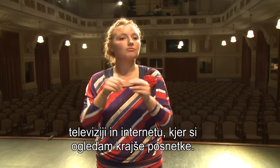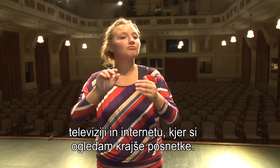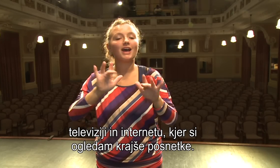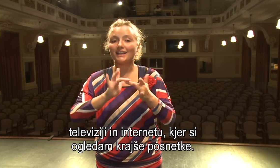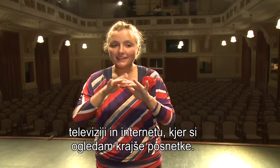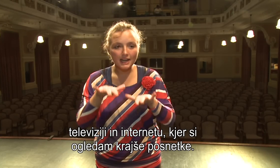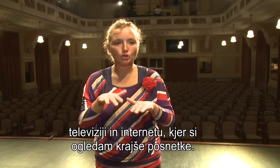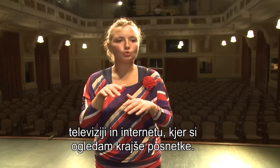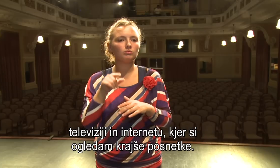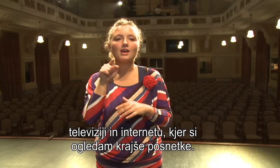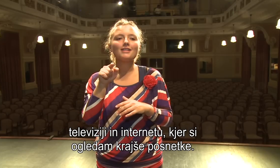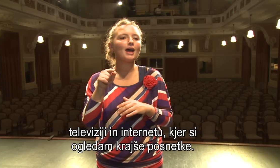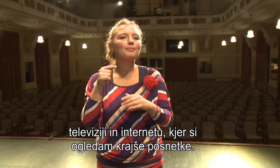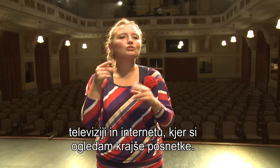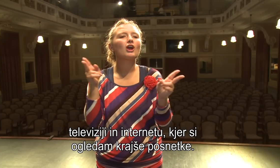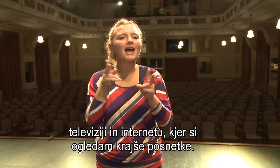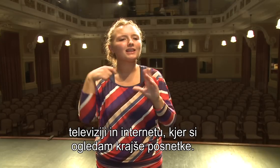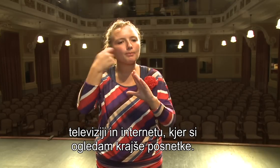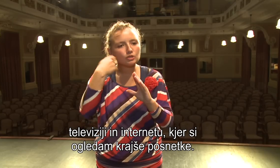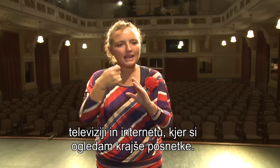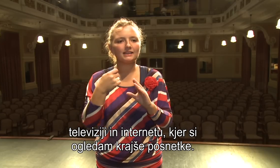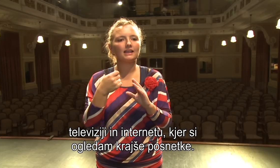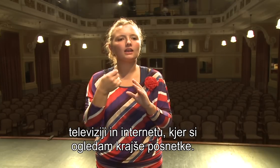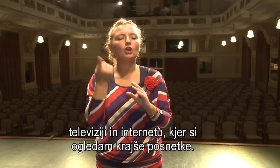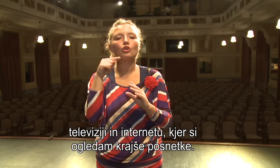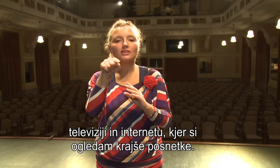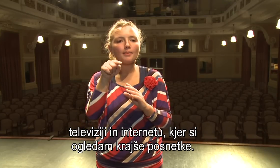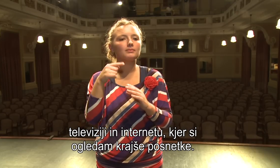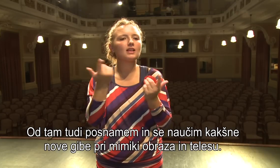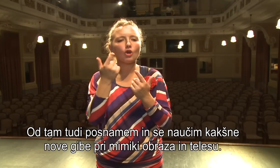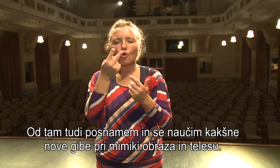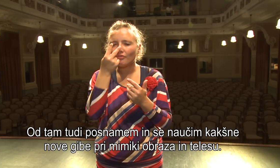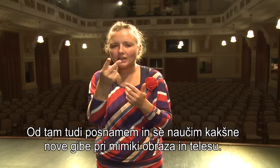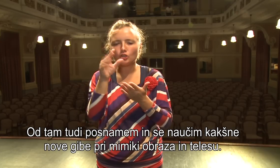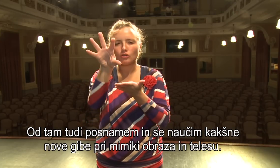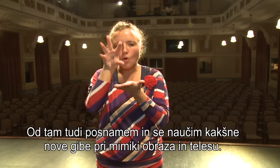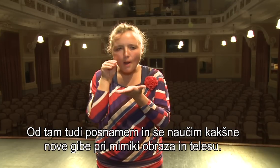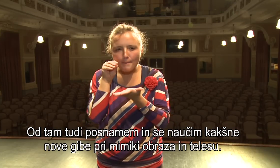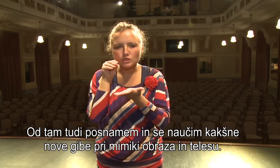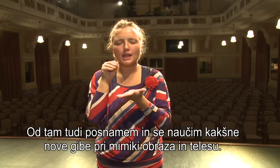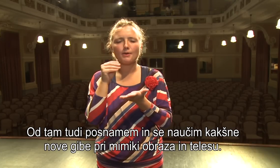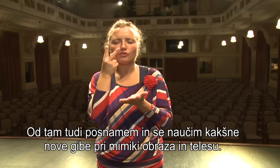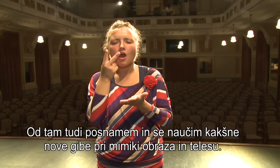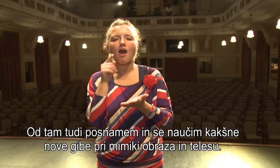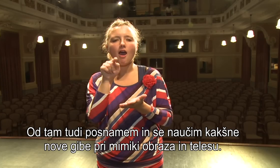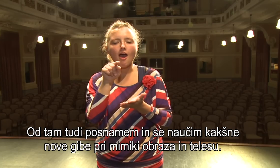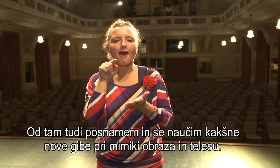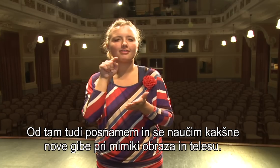na internetu, tam so kratki posnetki in od tam te lahko vidiš, posnemaš.